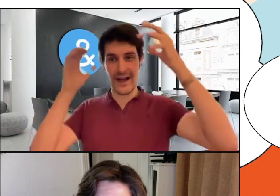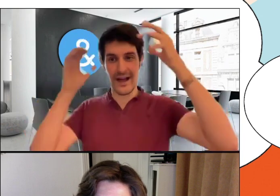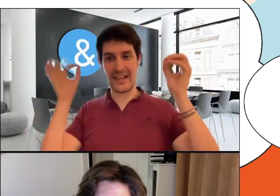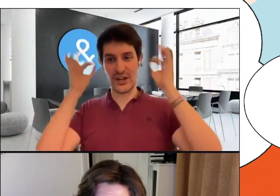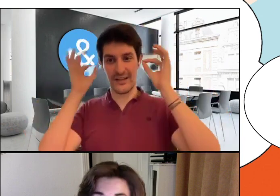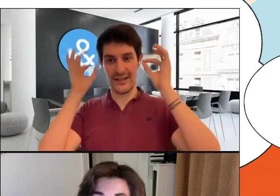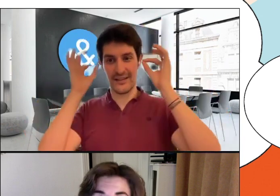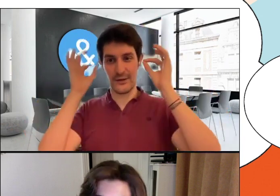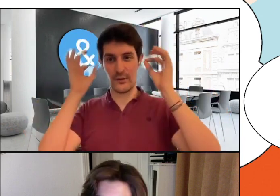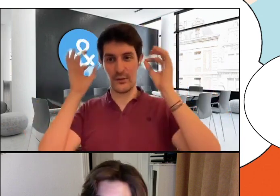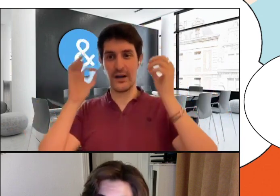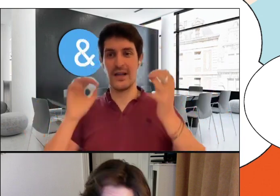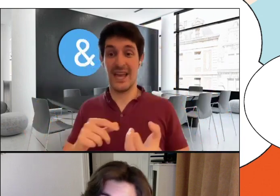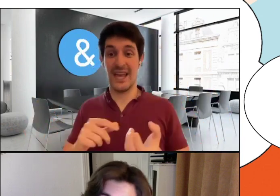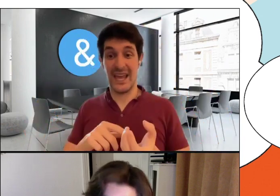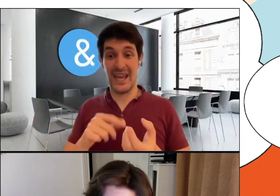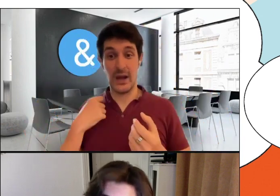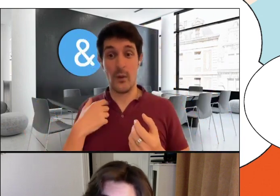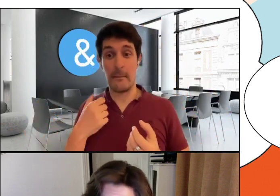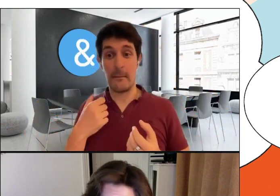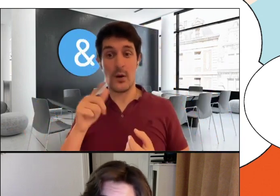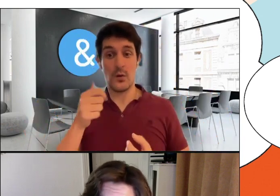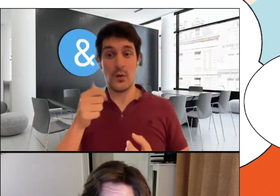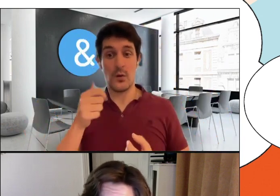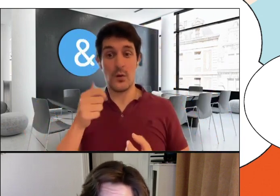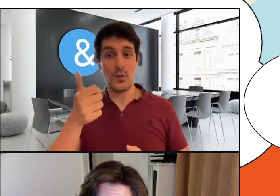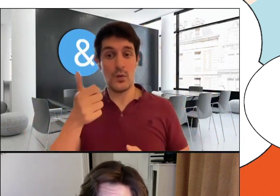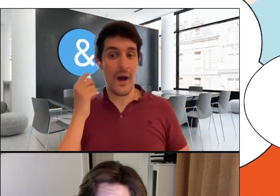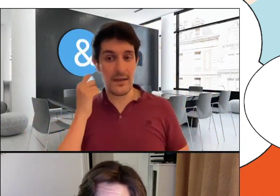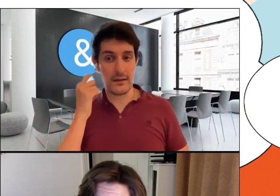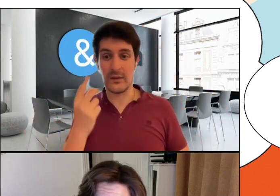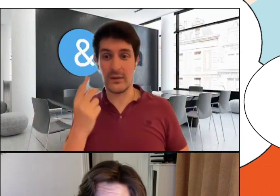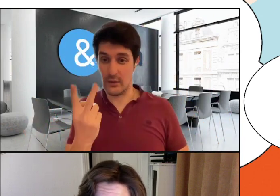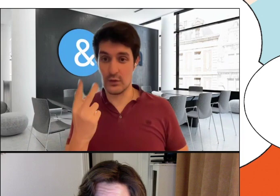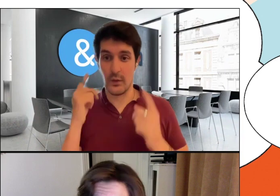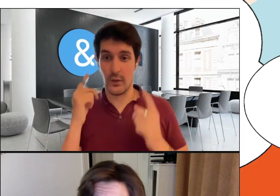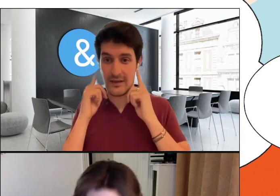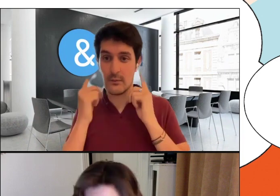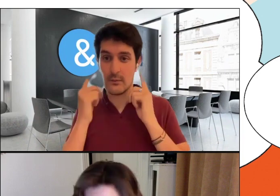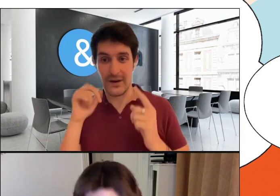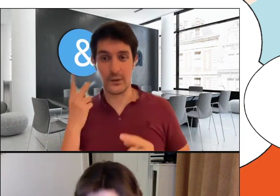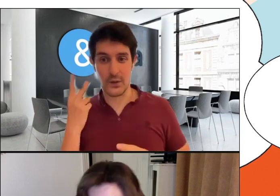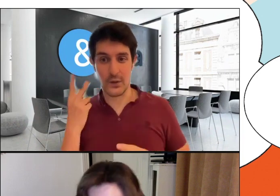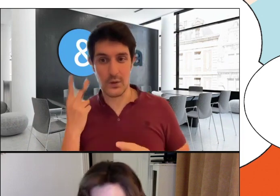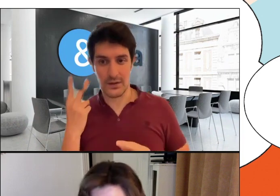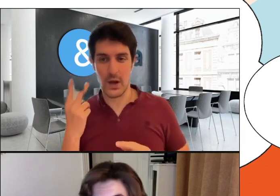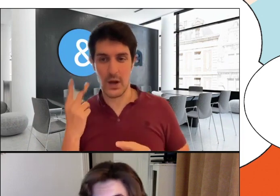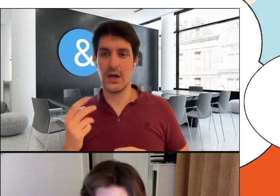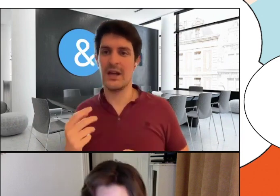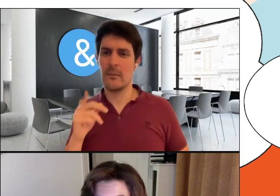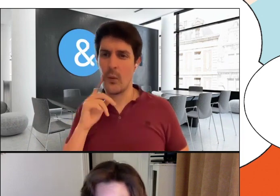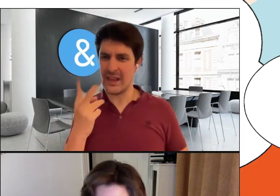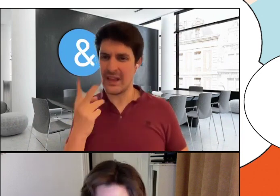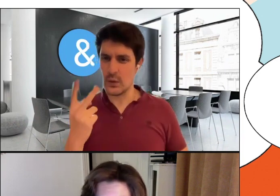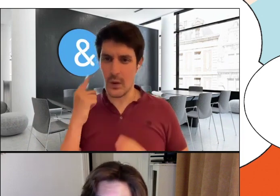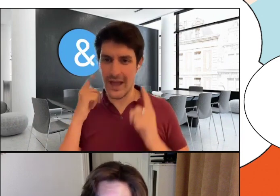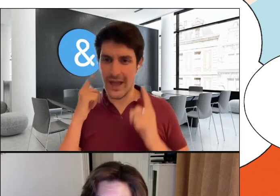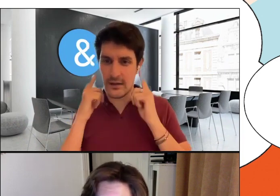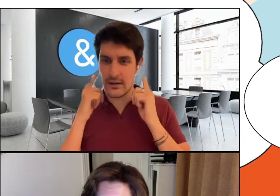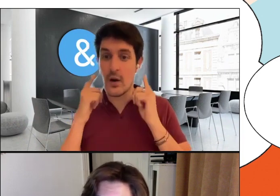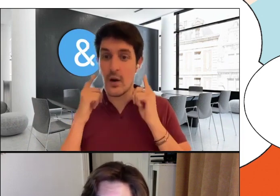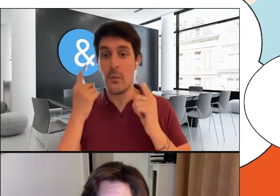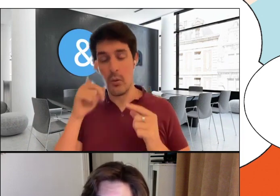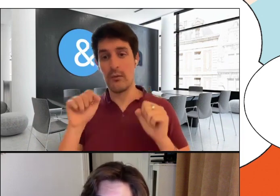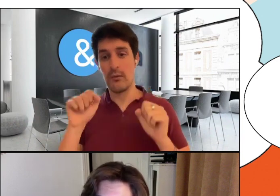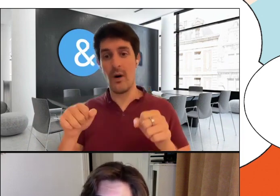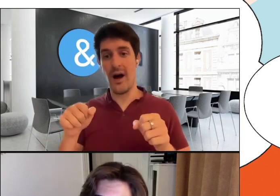attaché. Et on n'a pas une oreille, on a deux oreilles pour les entendants. Pourquoi on a deux oreilles?